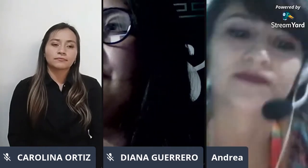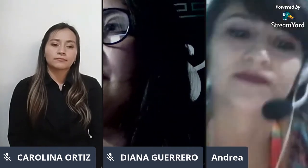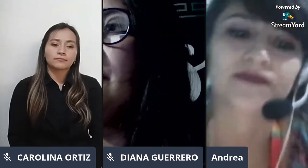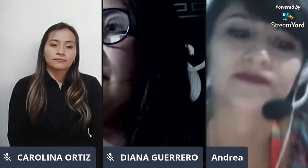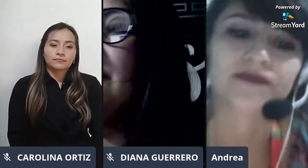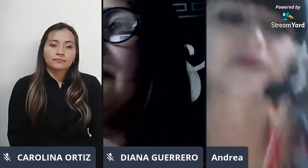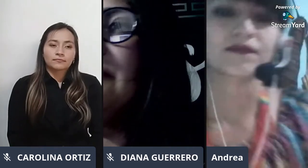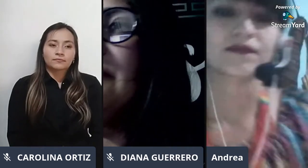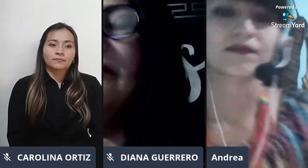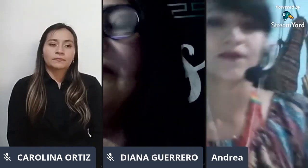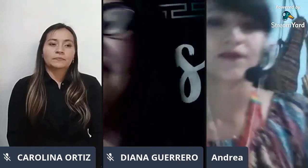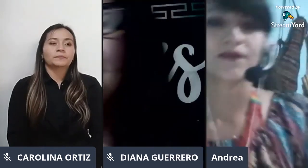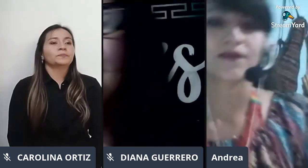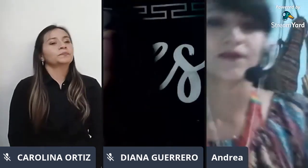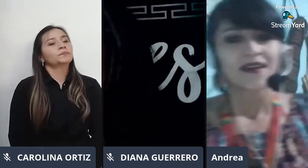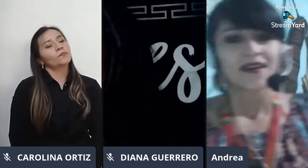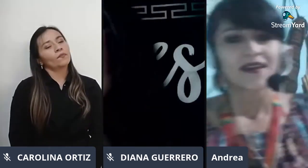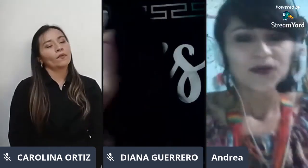Bueno,